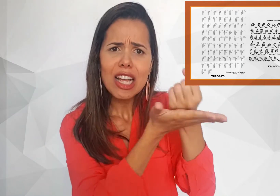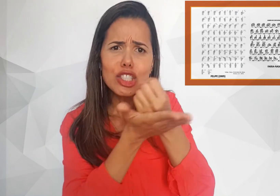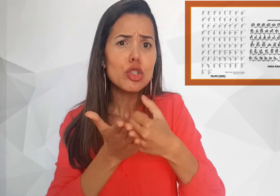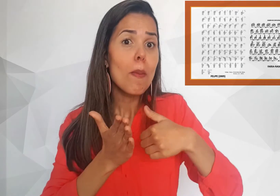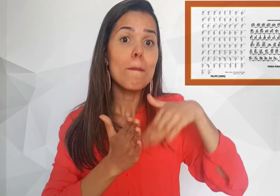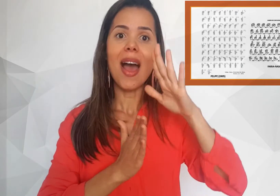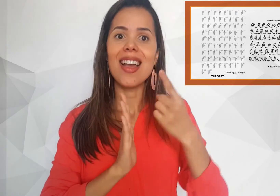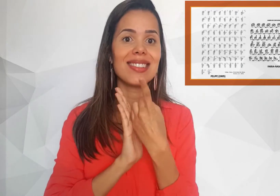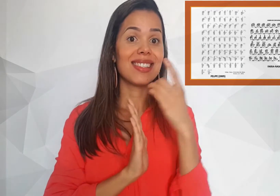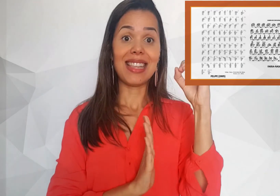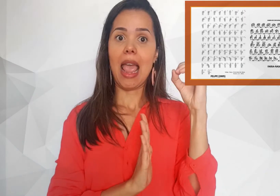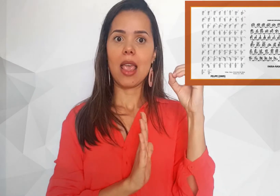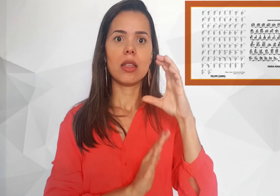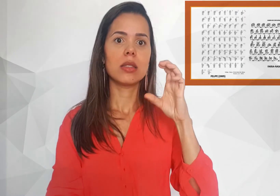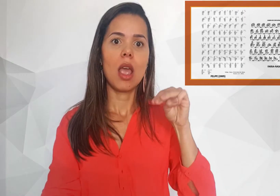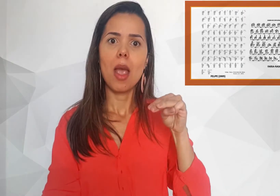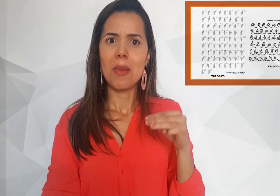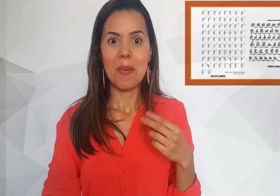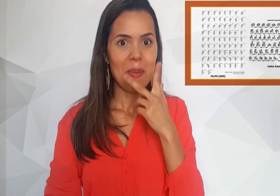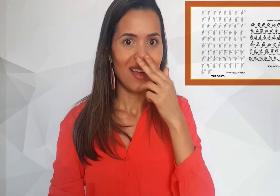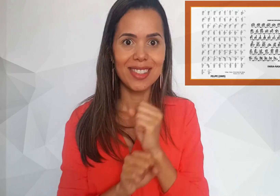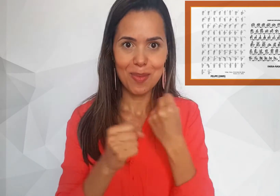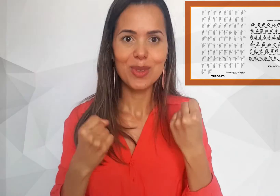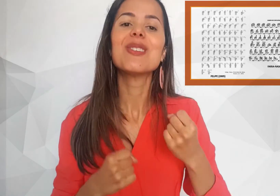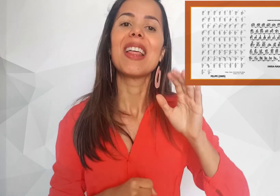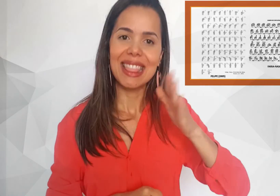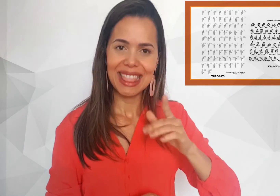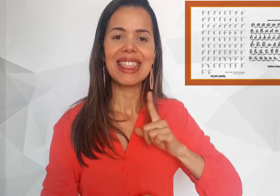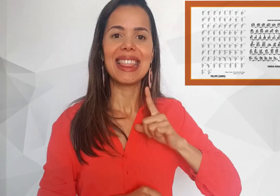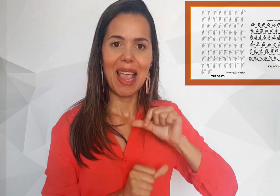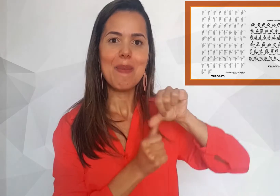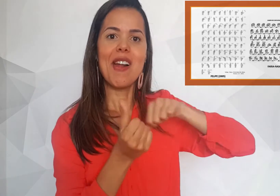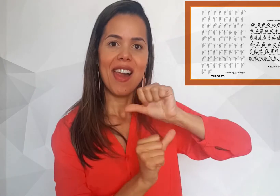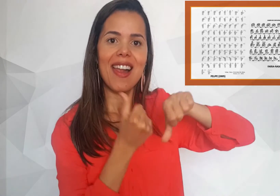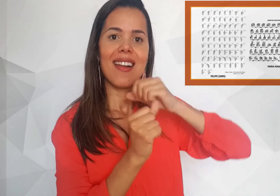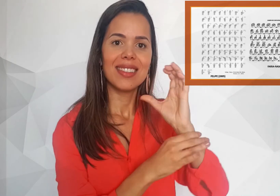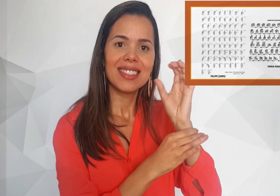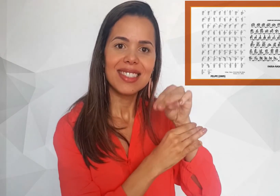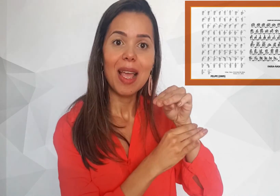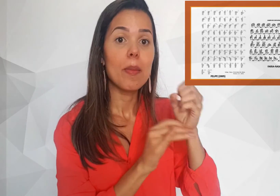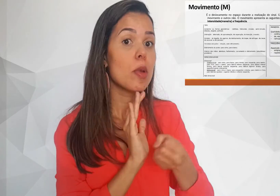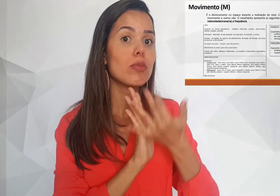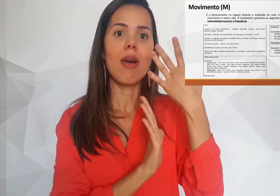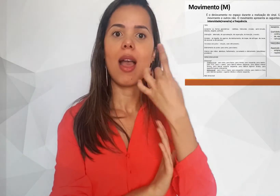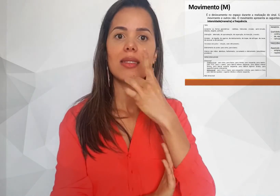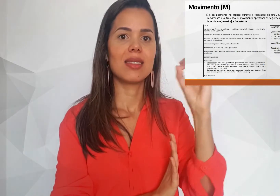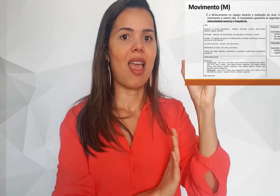formas de mão, né? A gente nem imagina que é possível, mas é possível sim, porque isso já foi percebido em sinalizações, né? Em observações de